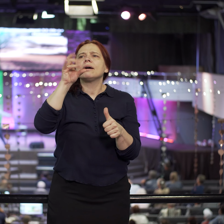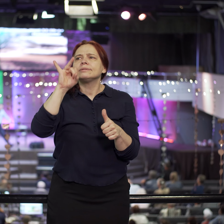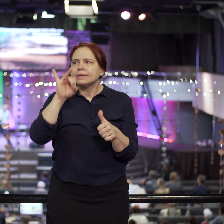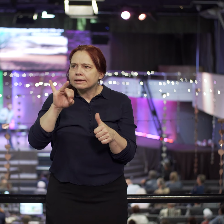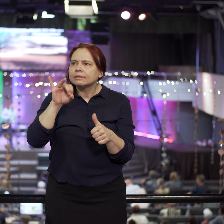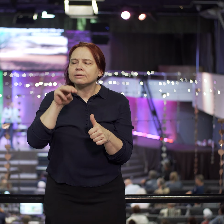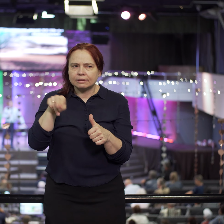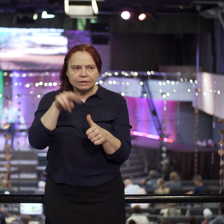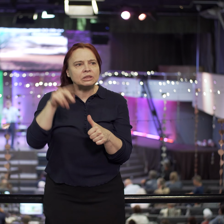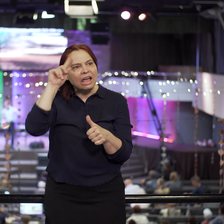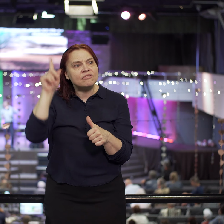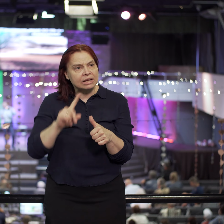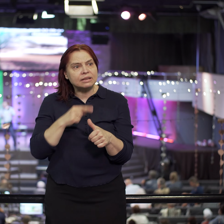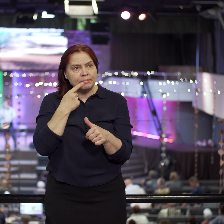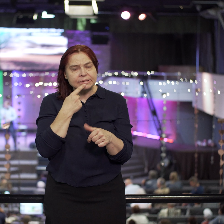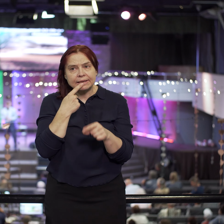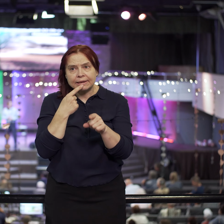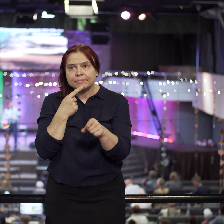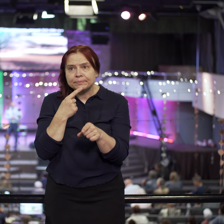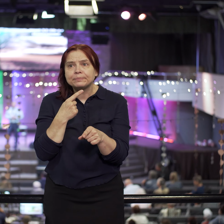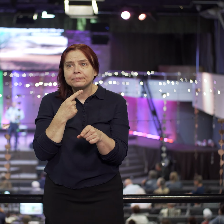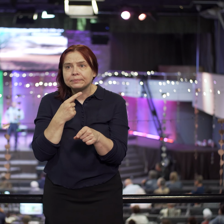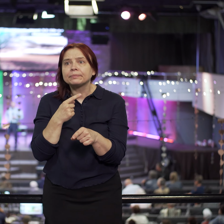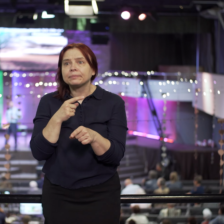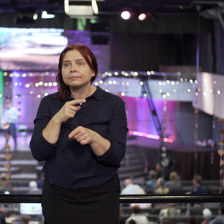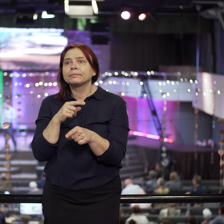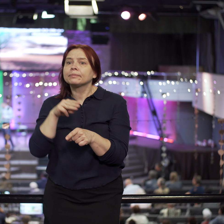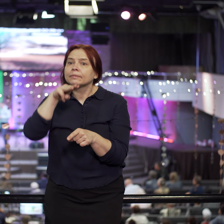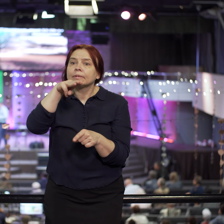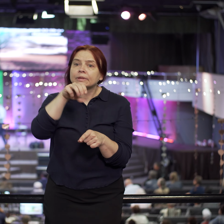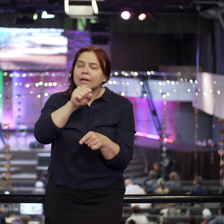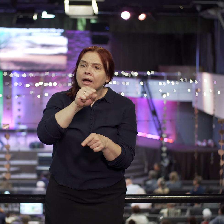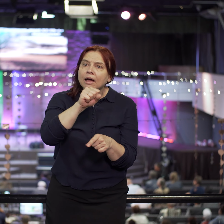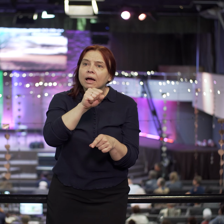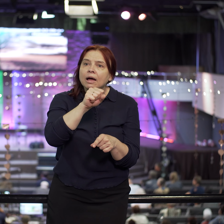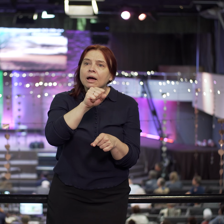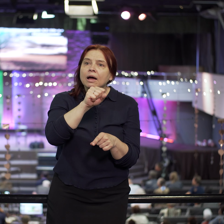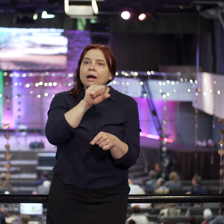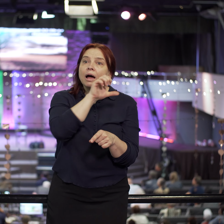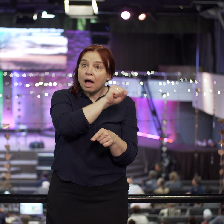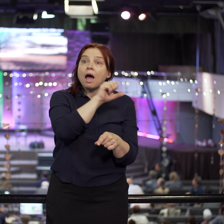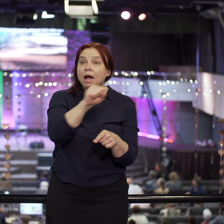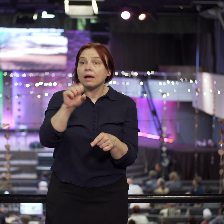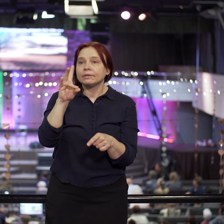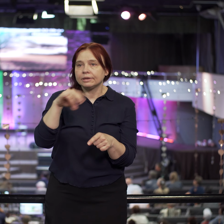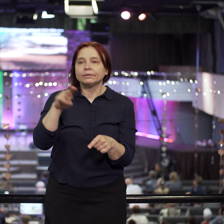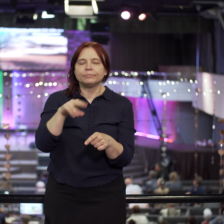дай Бог, она есть в переводах и на русский тоже. Там говорится о том,